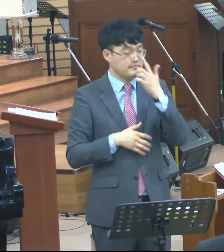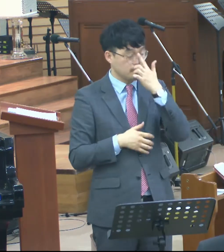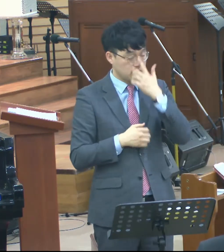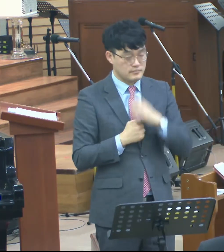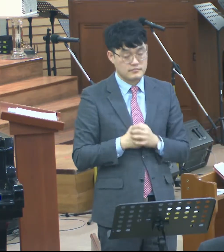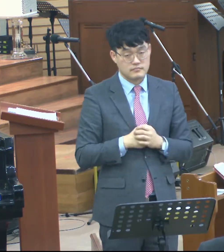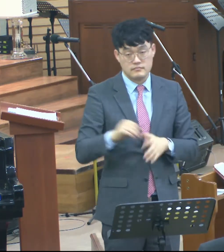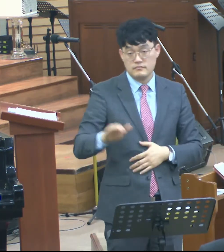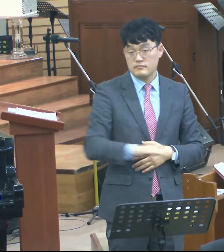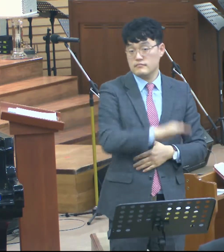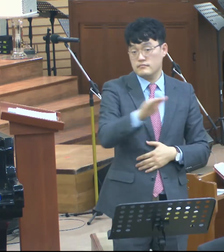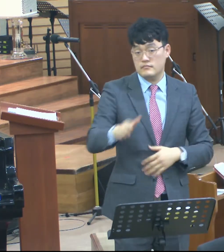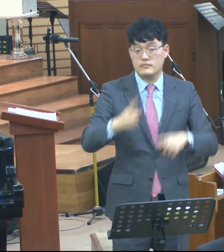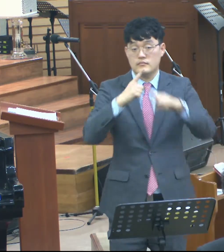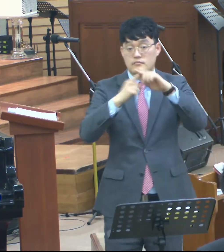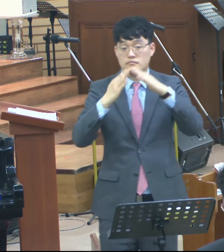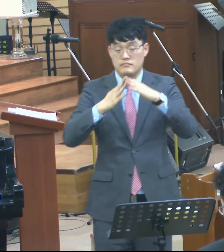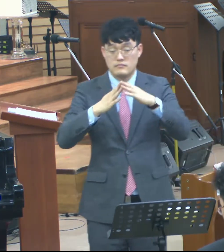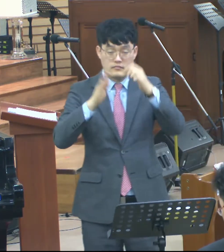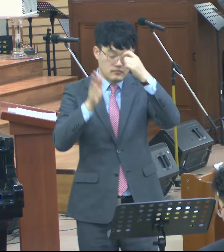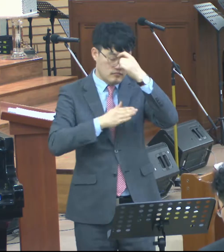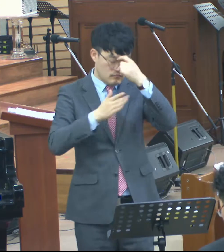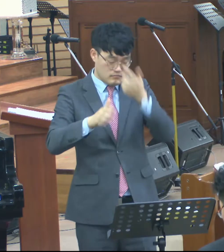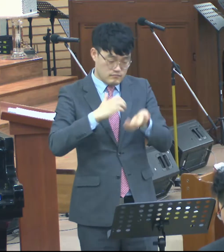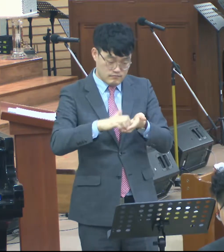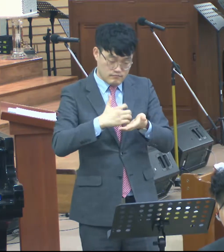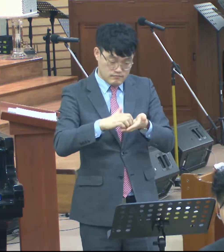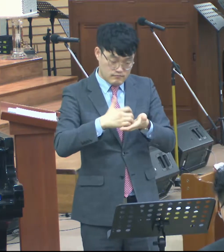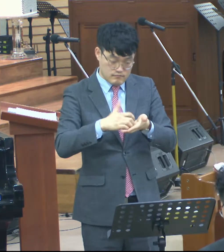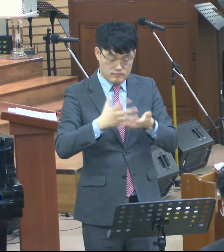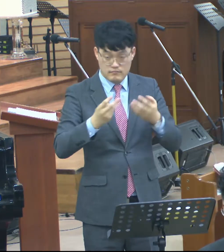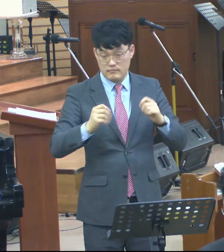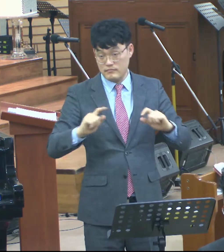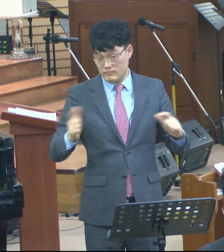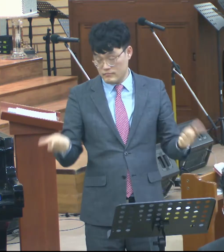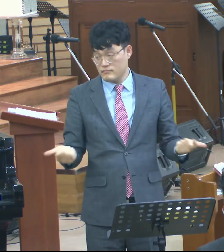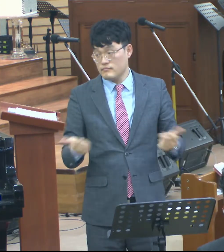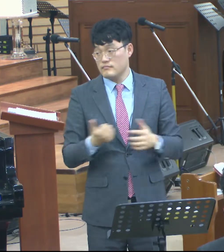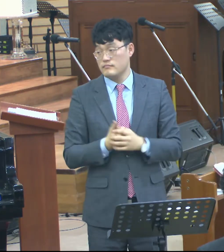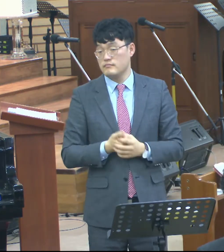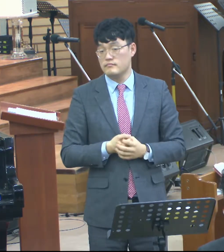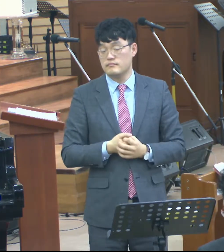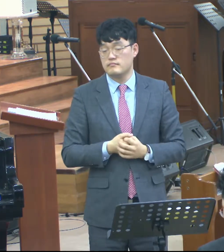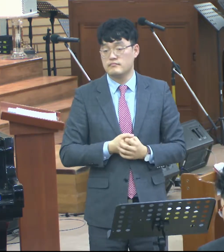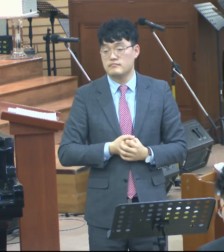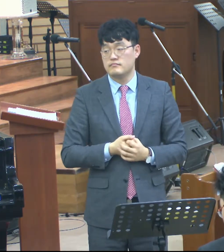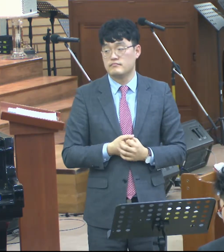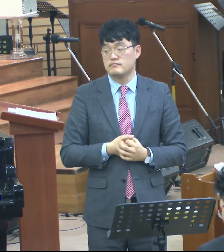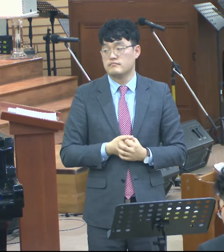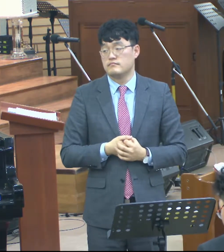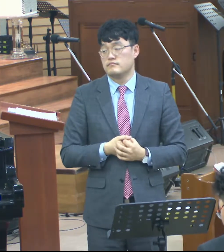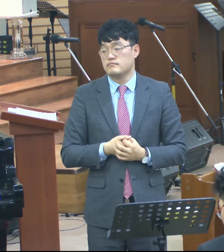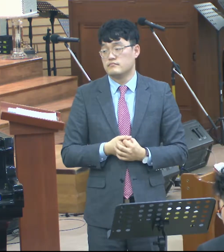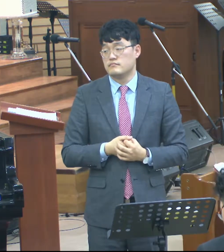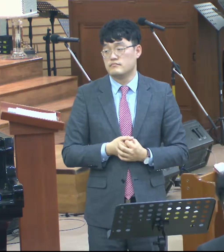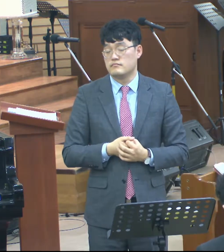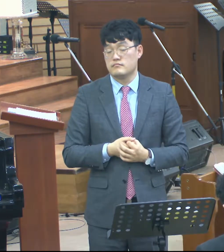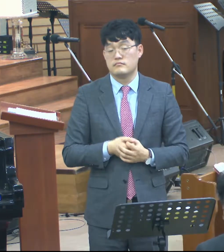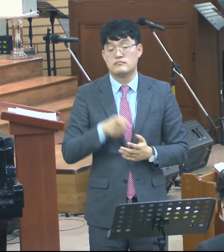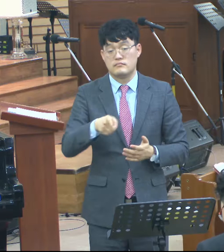우리 교회는 교인이 많지 않아요. 교인이 그렇게 많지 않아요. 자, 이 정도에서 우리가 분리개척을